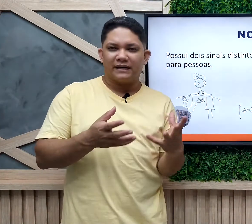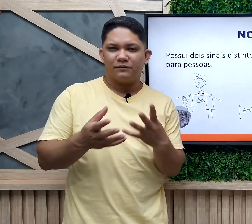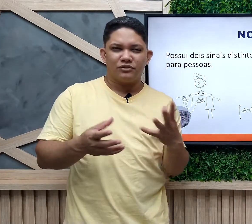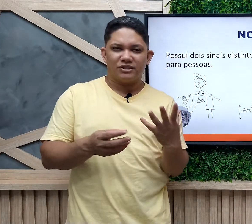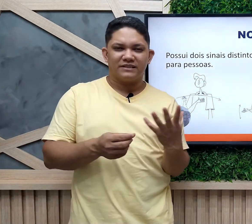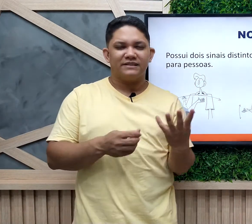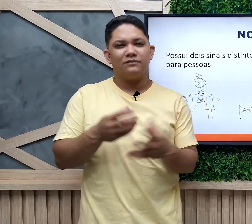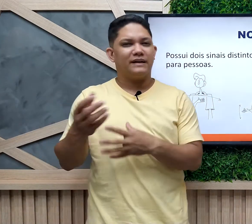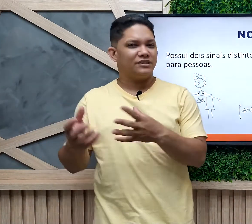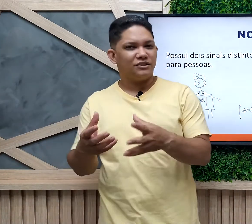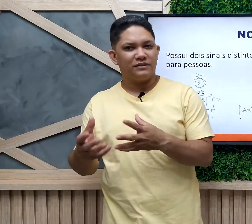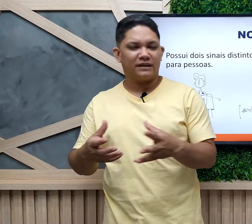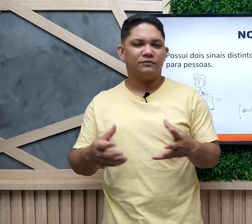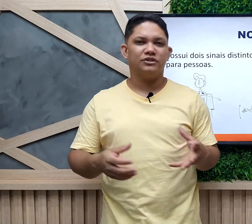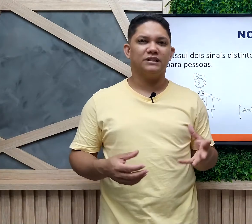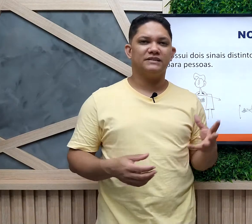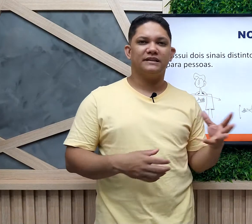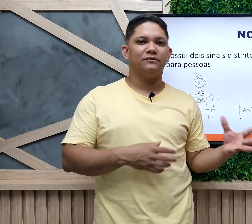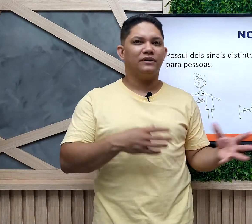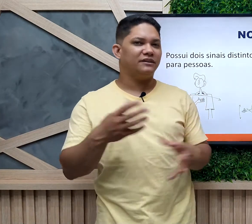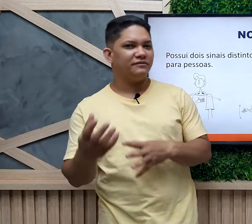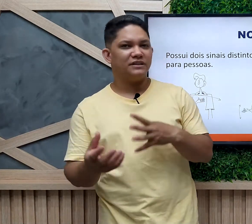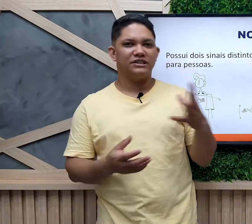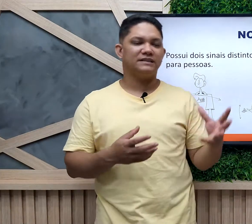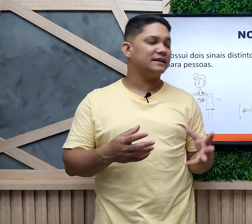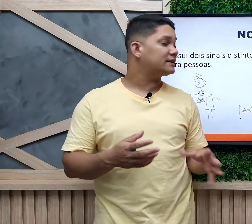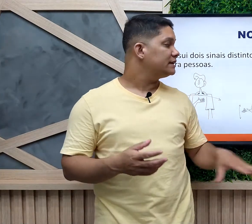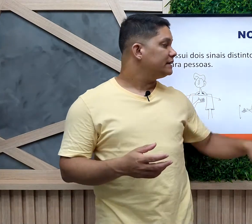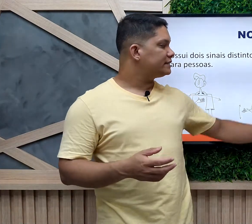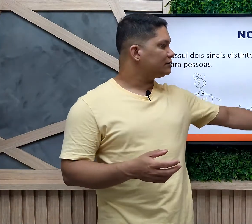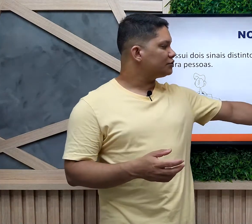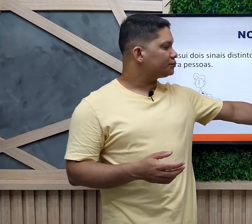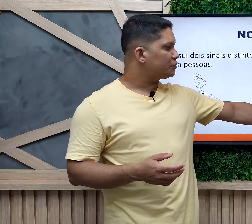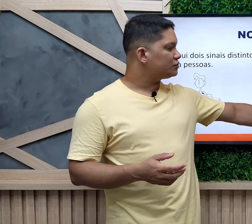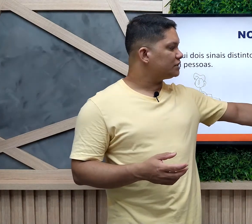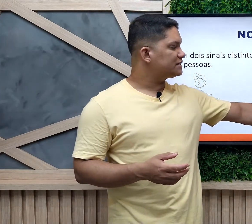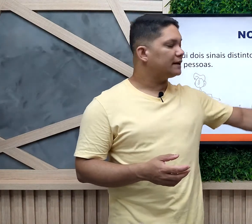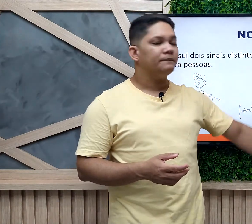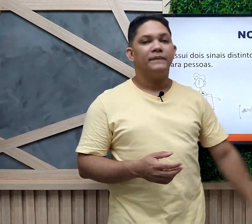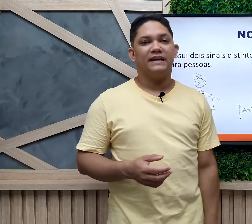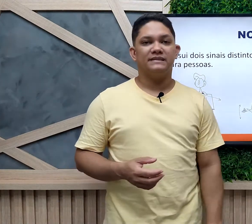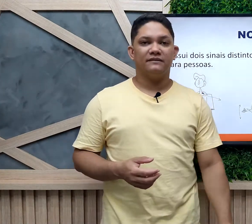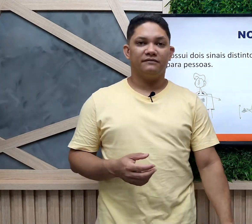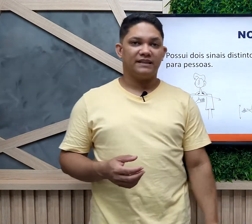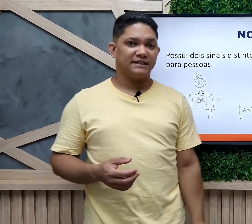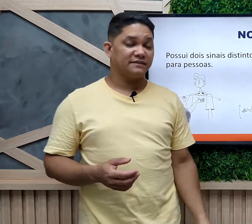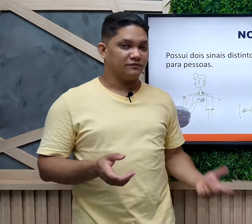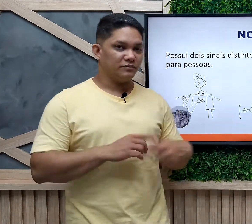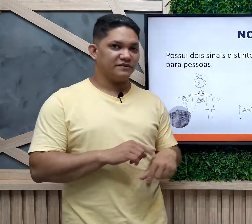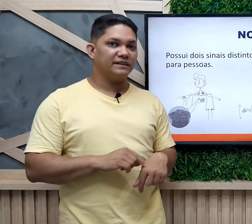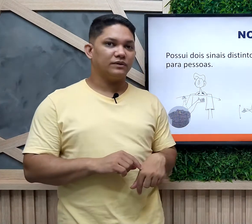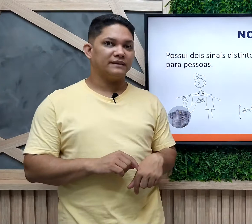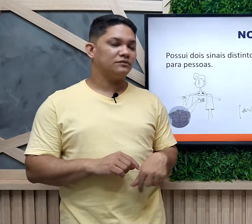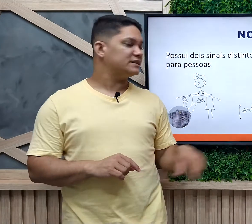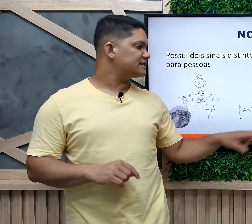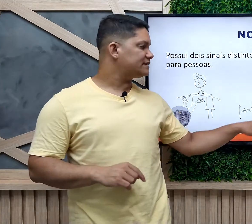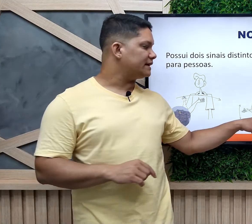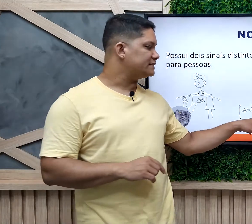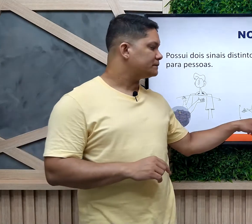acabou de nascer, um gatinho que acabou de nascer, ou um elefante, etc. Então a gente pode utilizar essa variação. Vamos ver então cada um desses sinais.